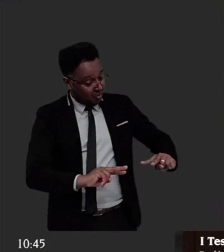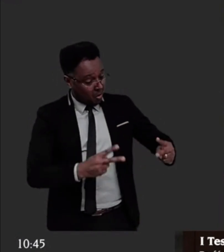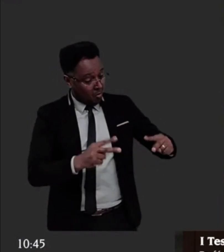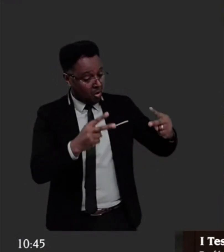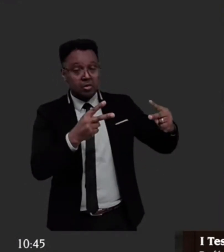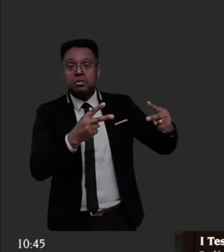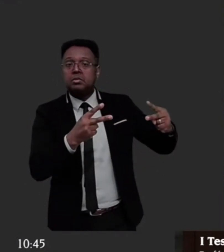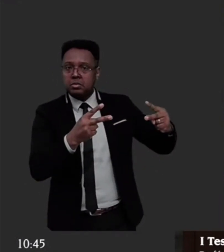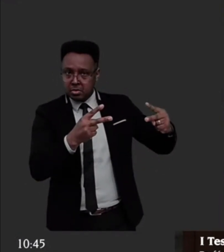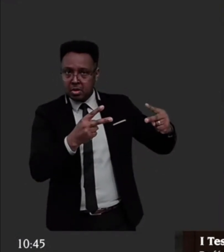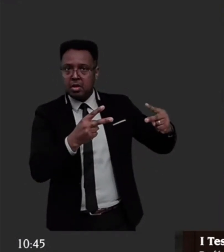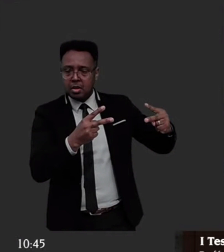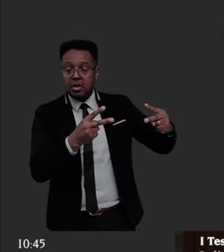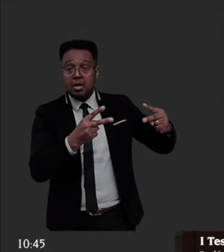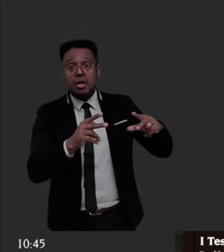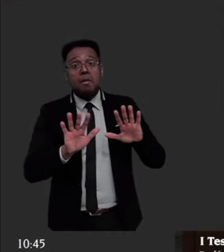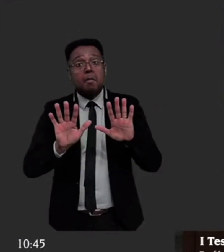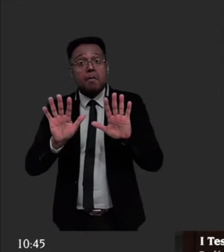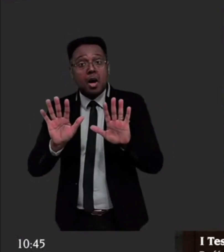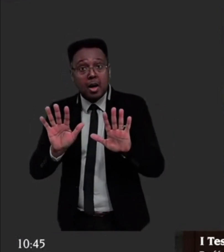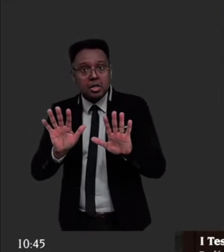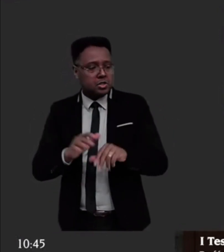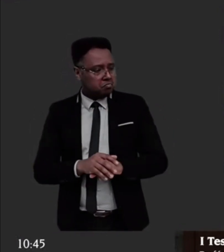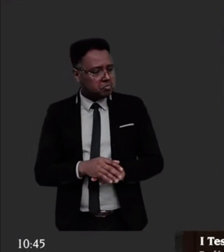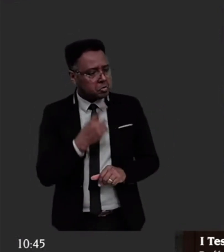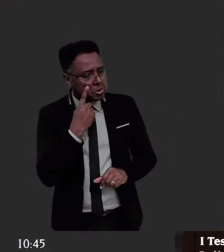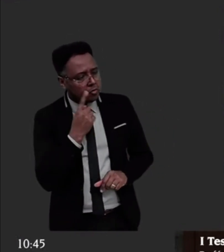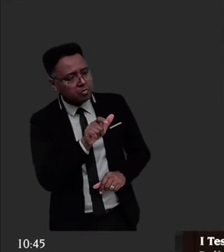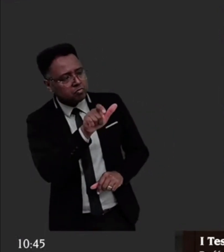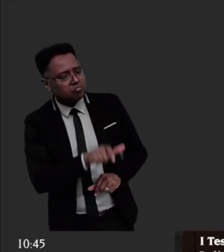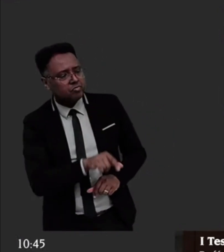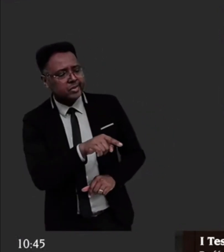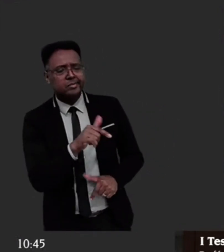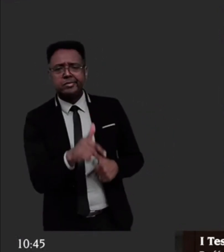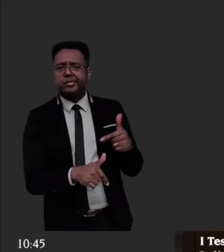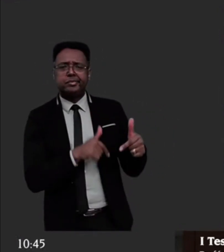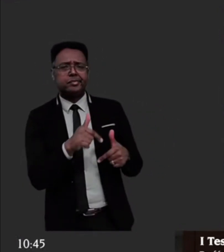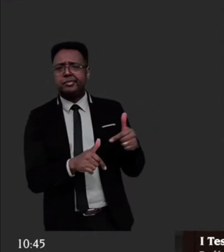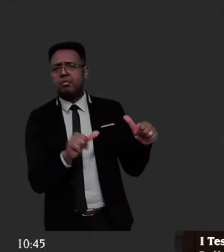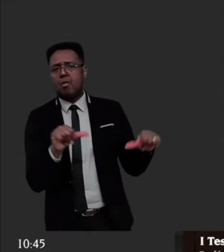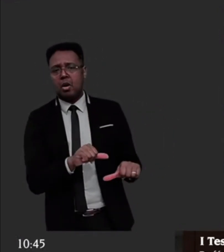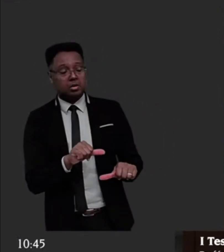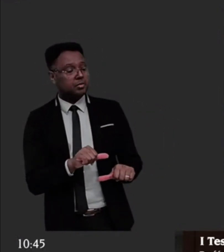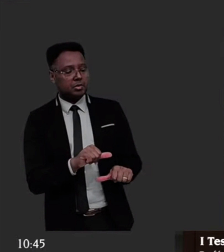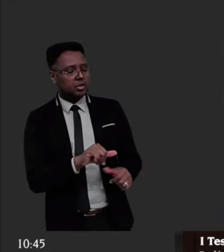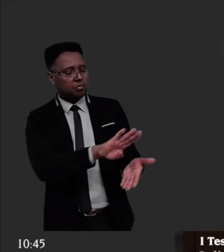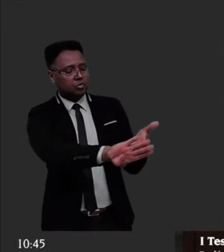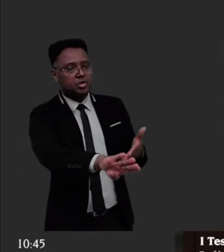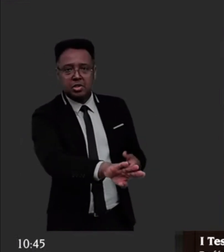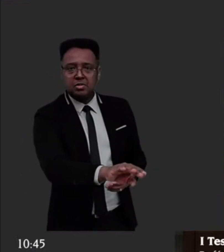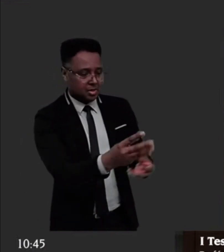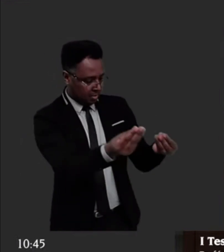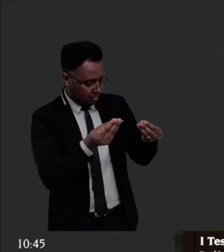merece também, tem que dar lugar a outro que faça melhor. Diferente, irmãos, da graça de